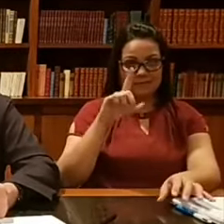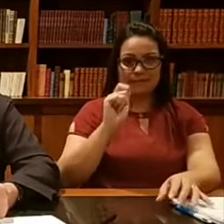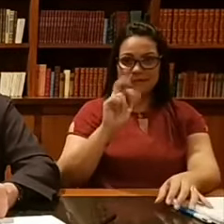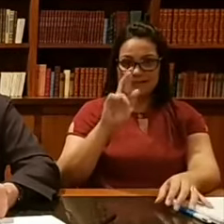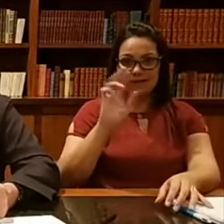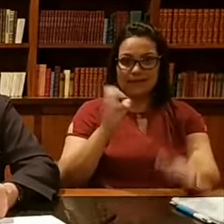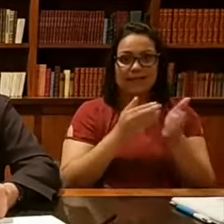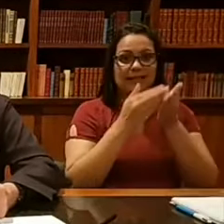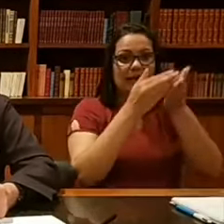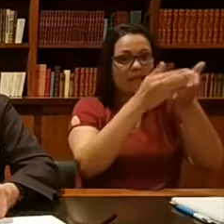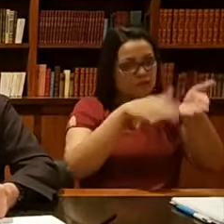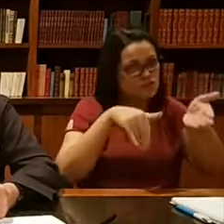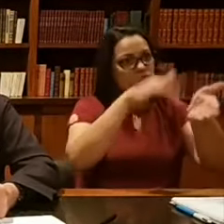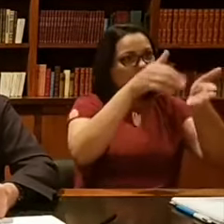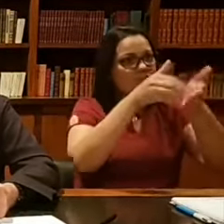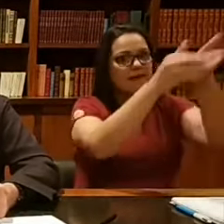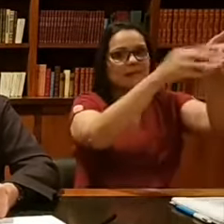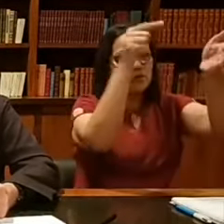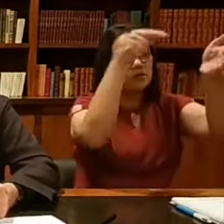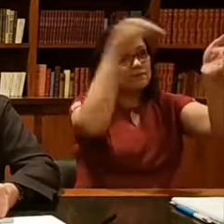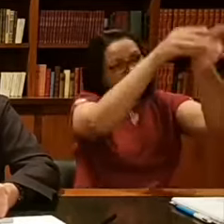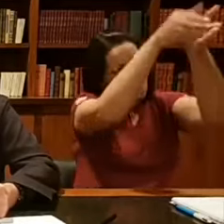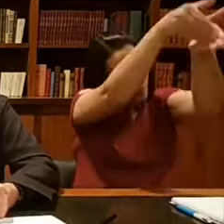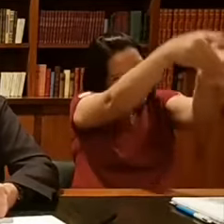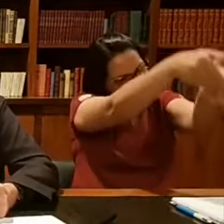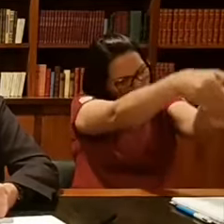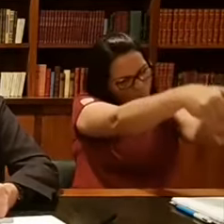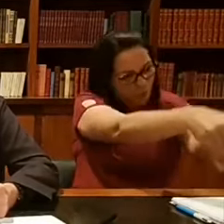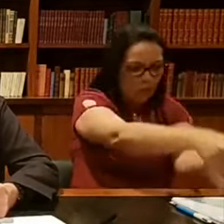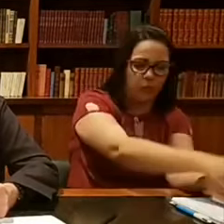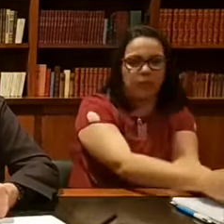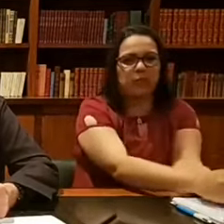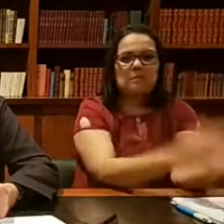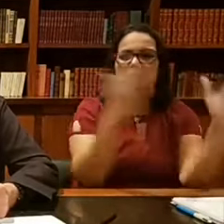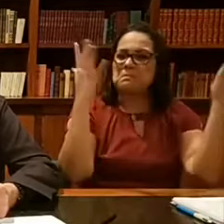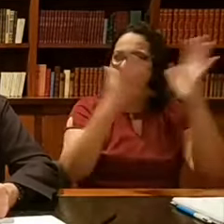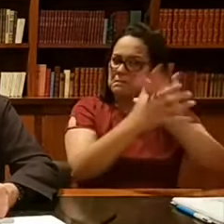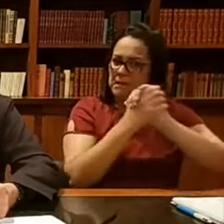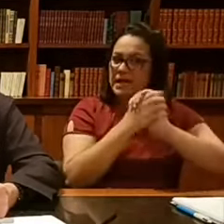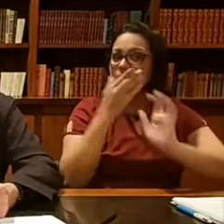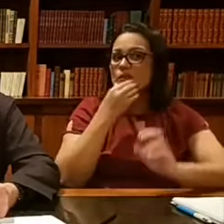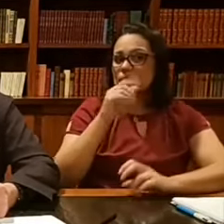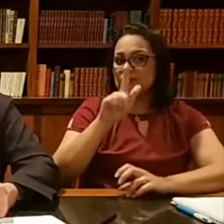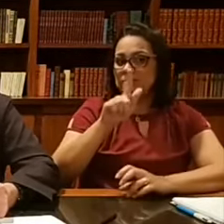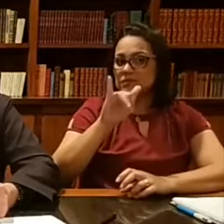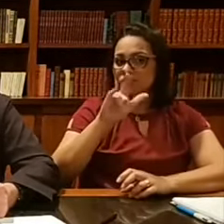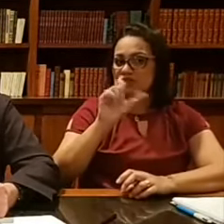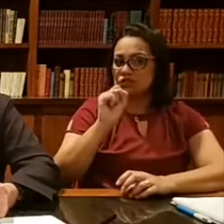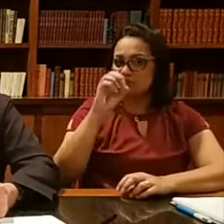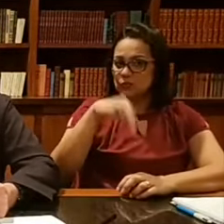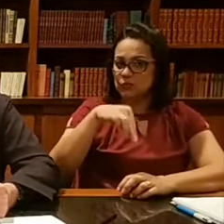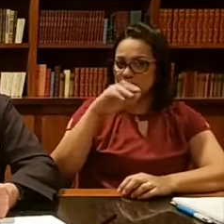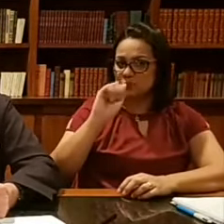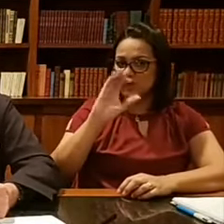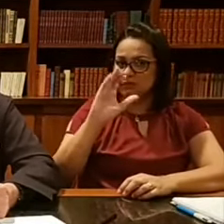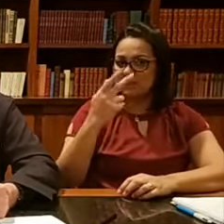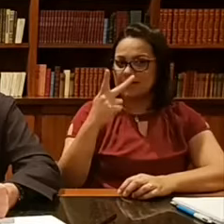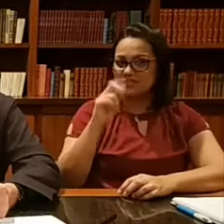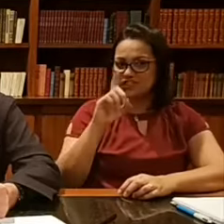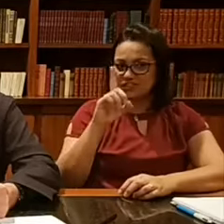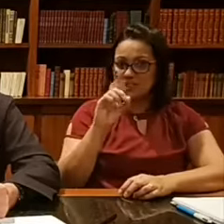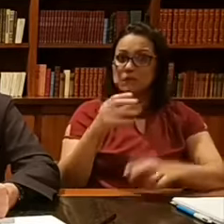agora mais duas, né? Então parabéns ao Gilson Machado, presidente da Embratur, que está com essa incumbência